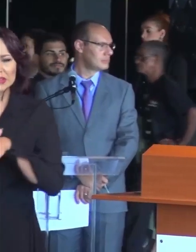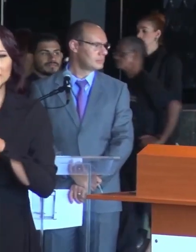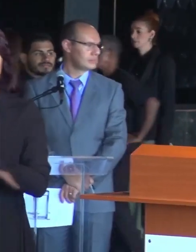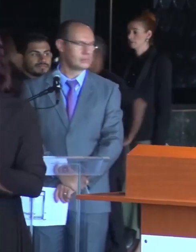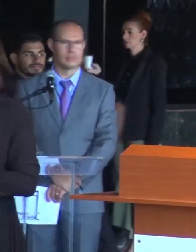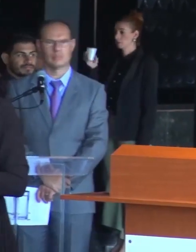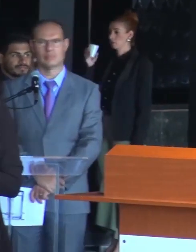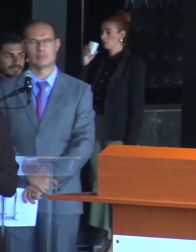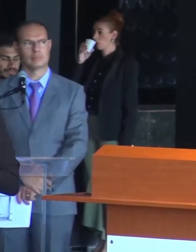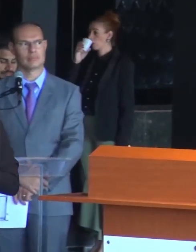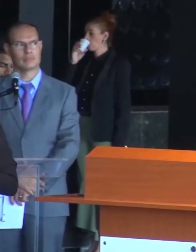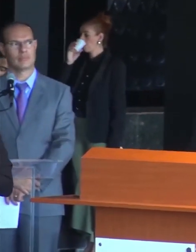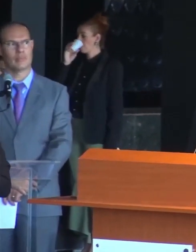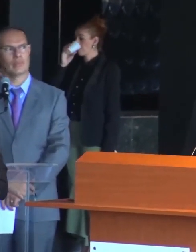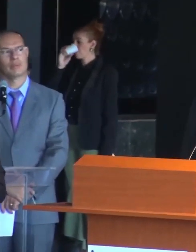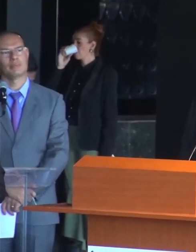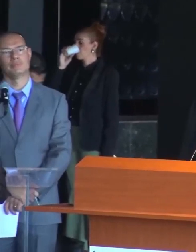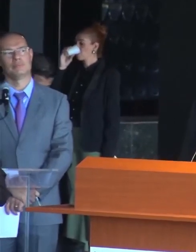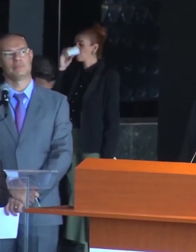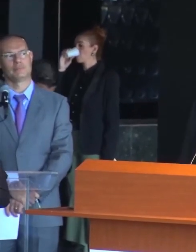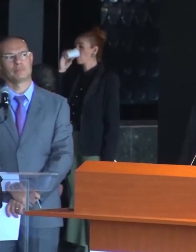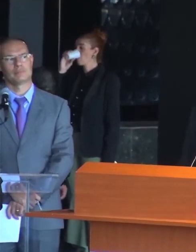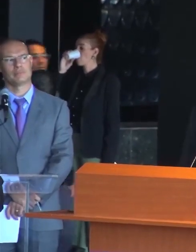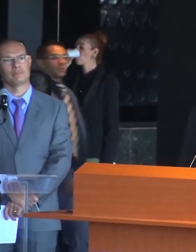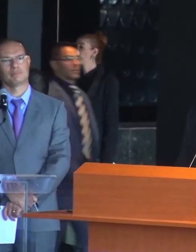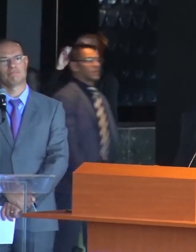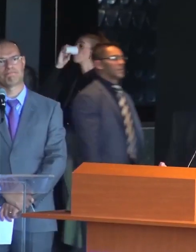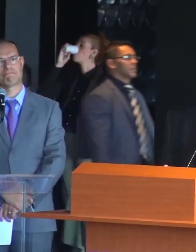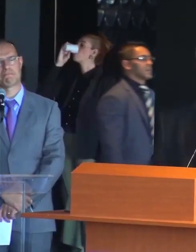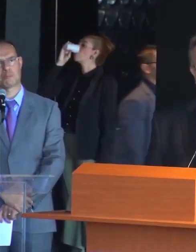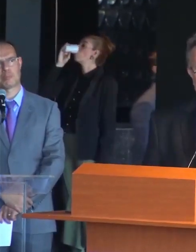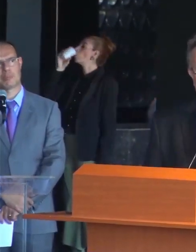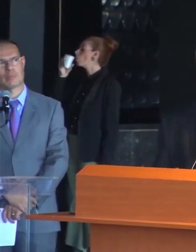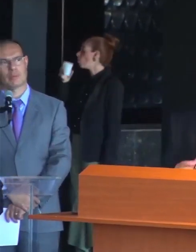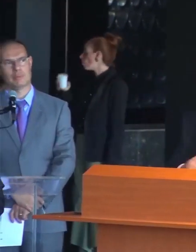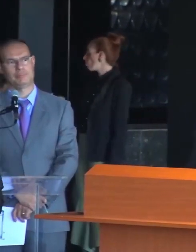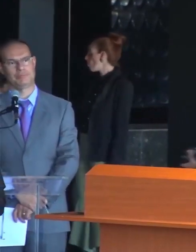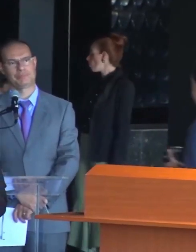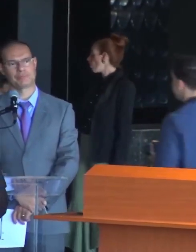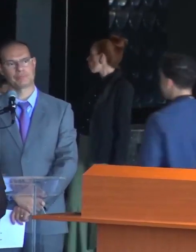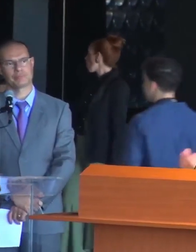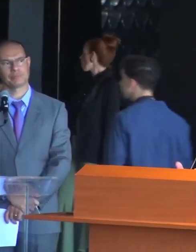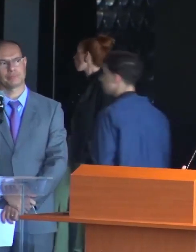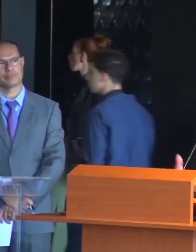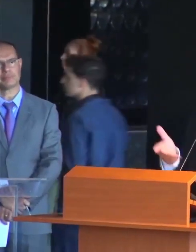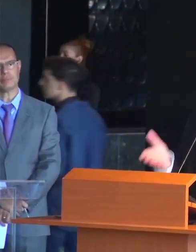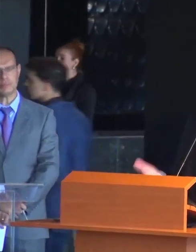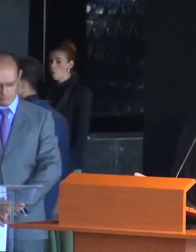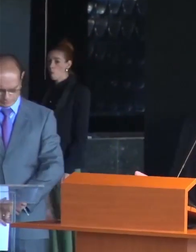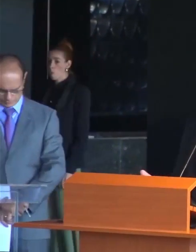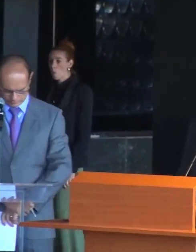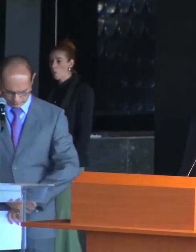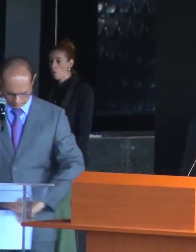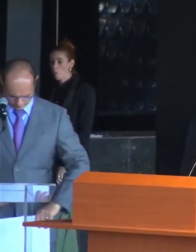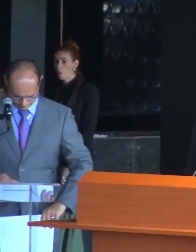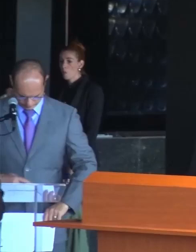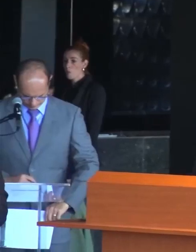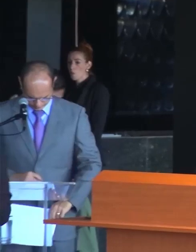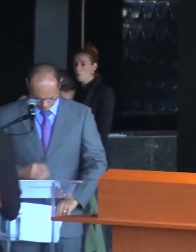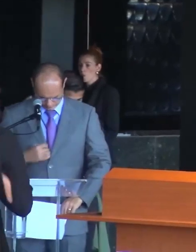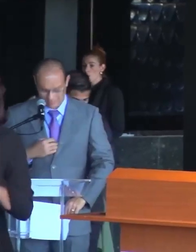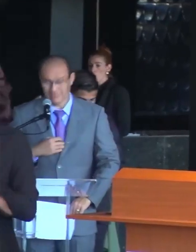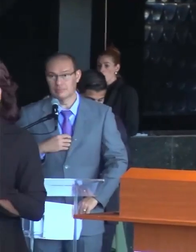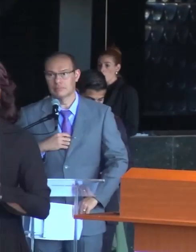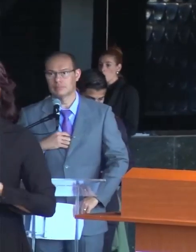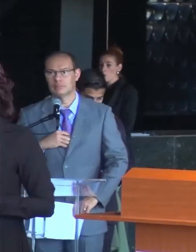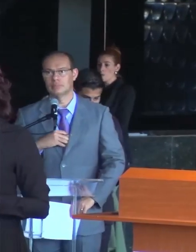tristeza, funda dor. E, a despeito de toda a solidariedade que nós temos e devemos ter,